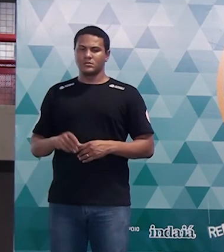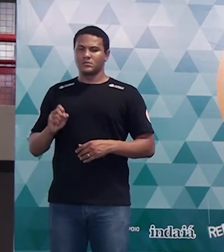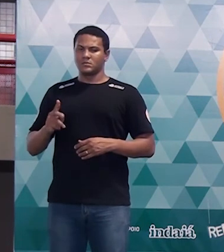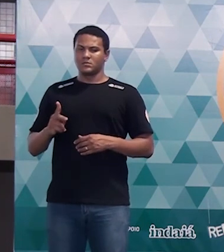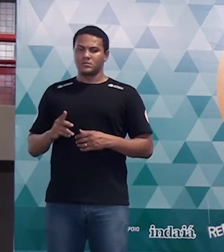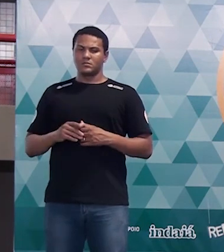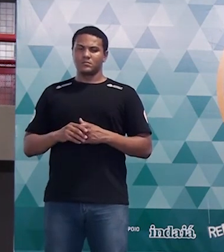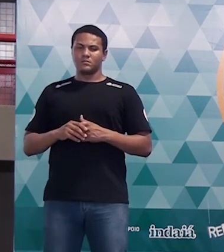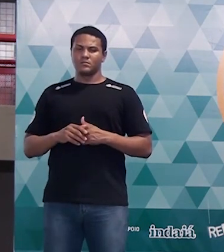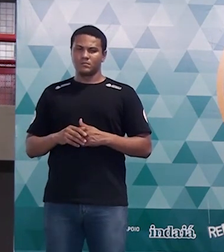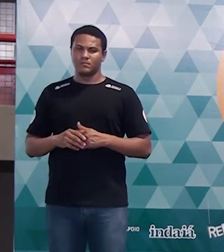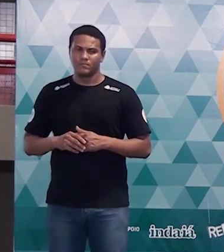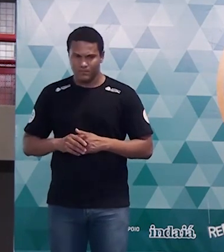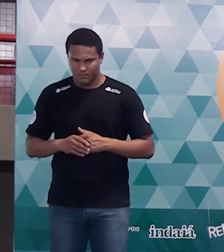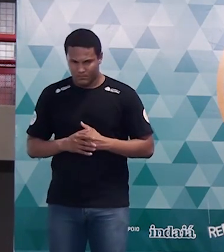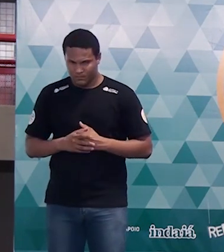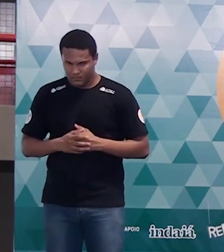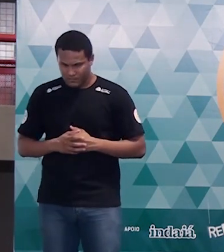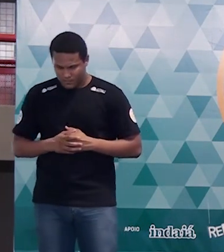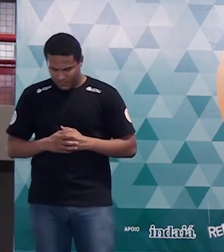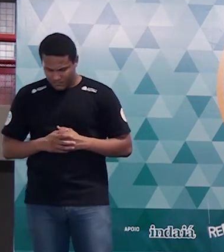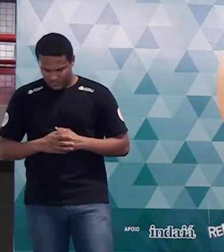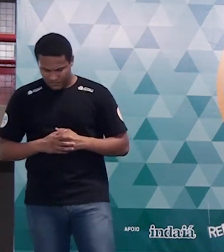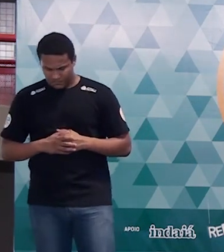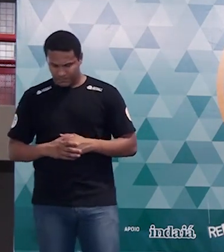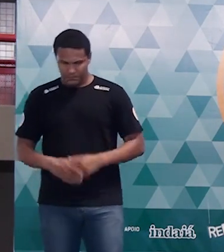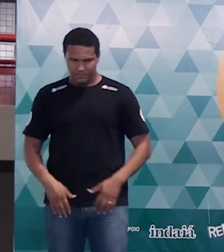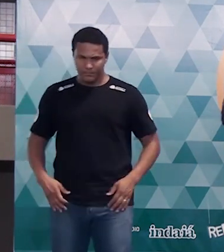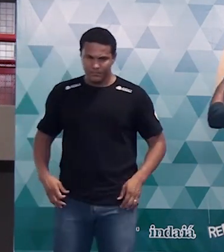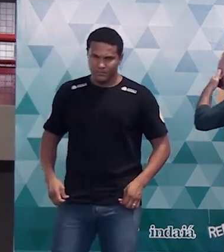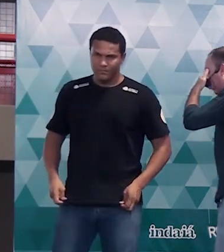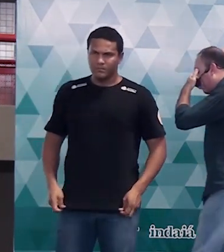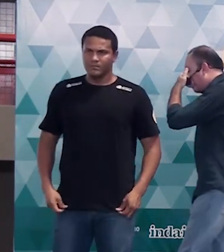Seria então o nosso item B.